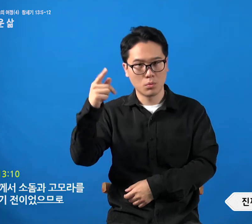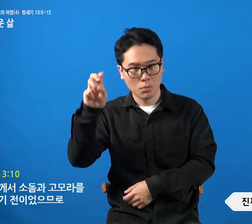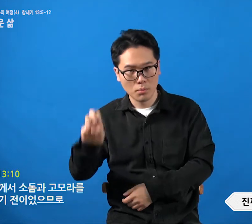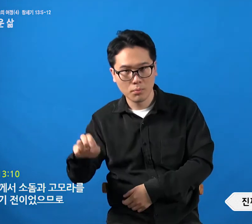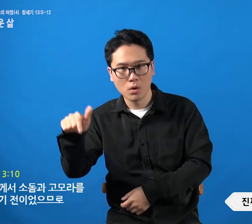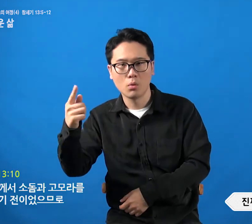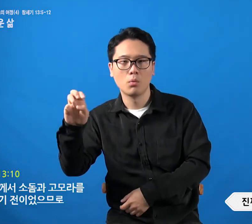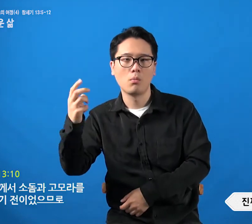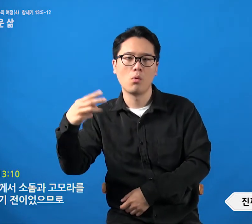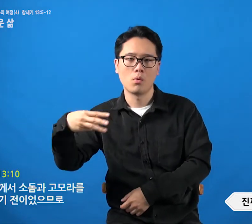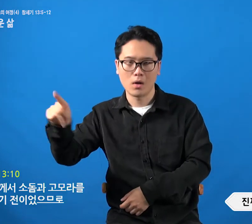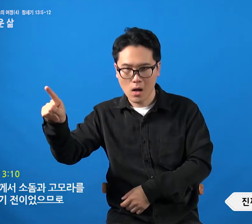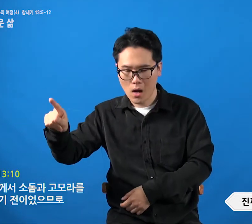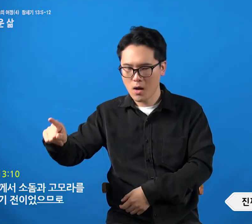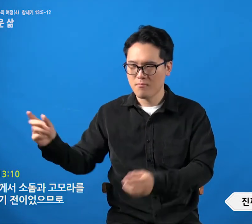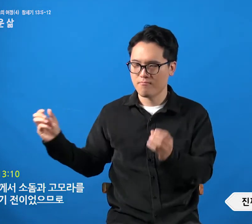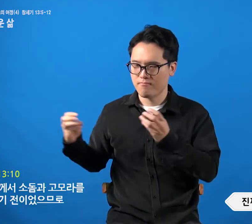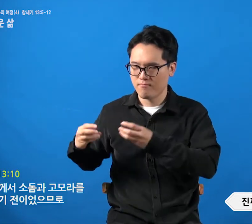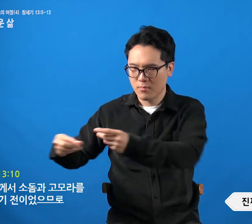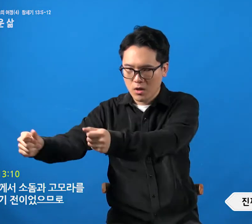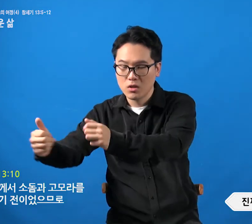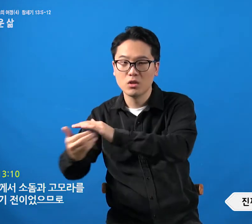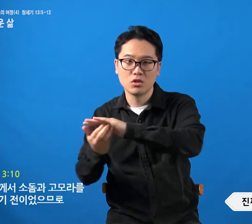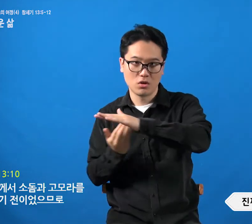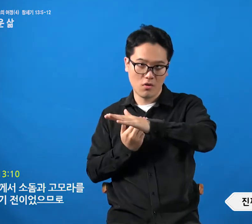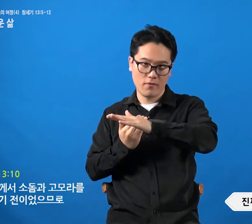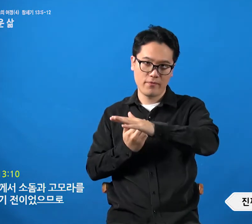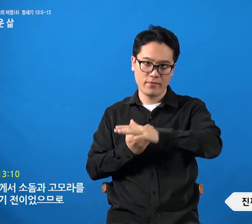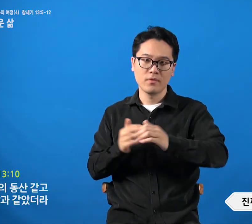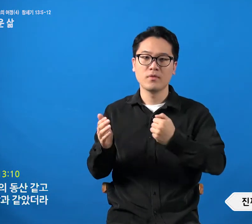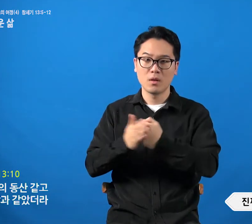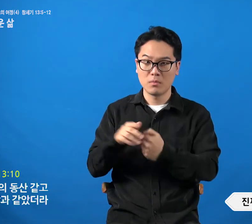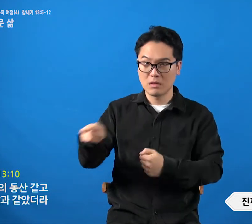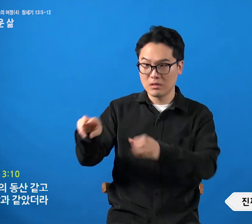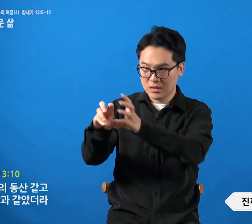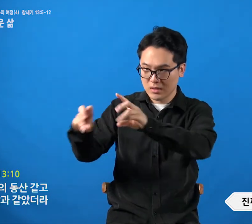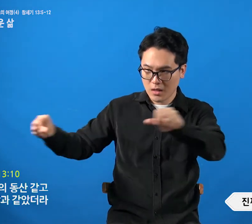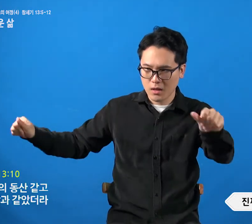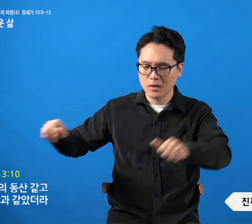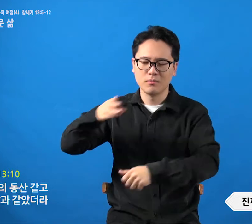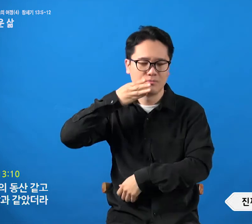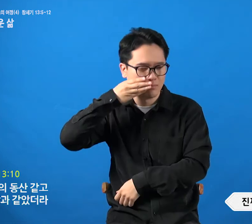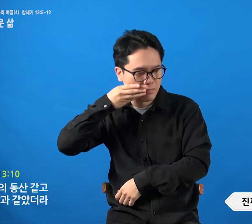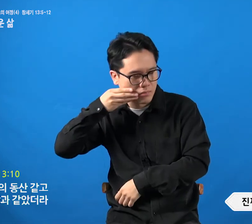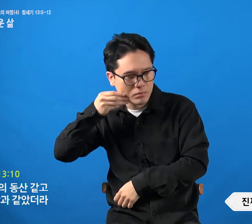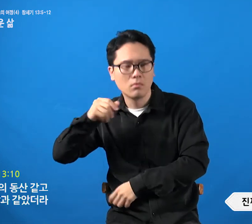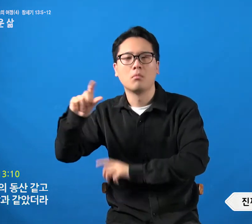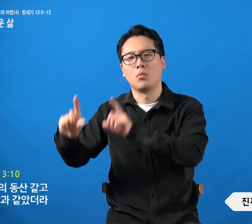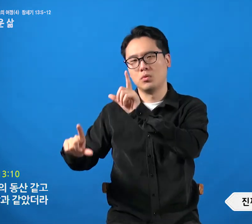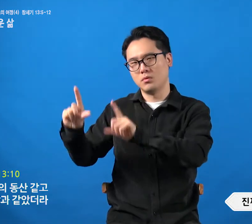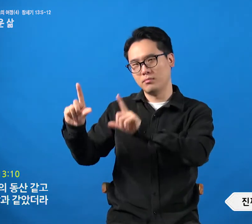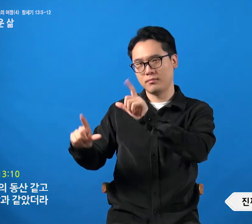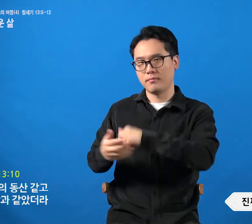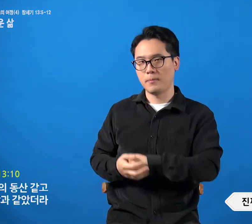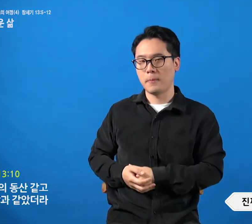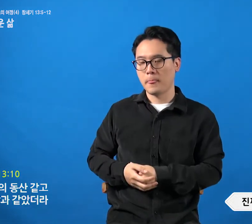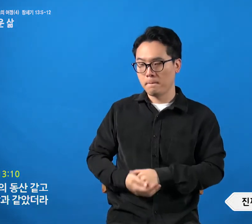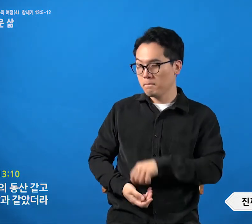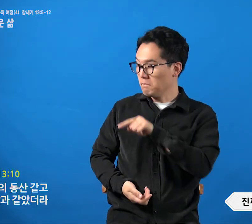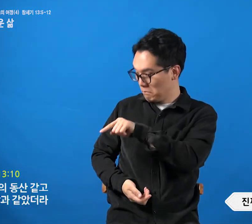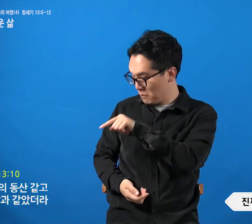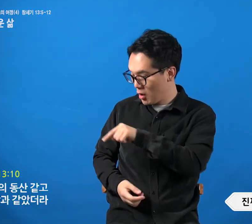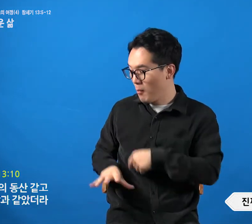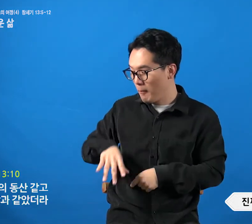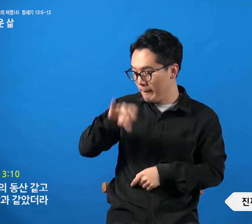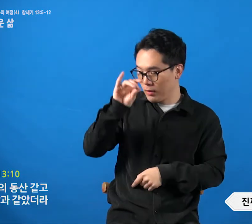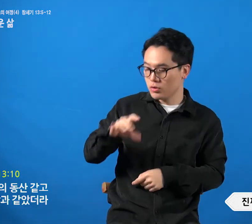여호와의 동산 같고 애굽 땅과 같았더라. 내가 먼저 선택하라는 그 말 가운데